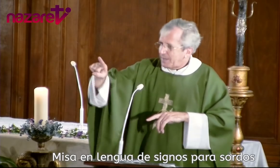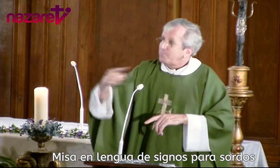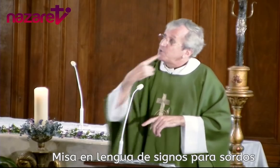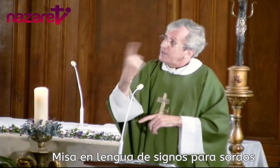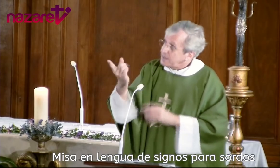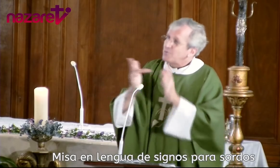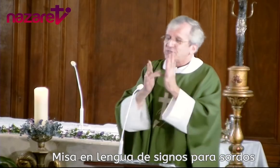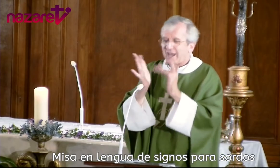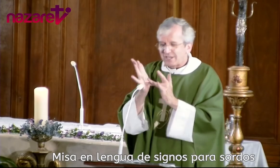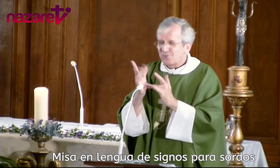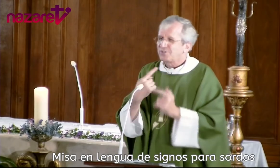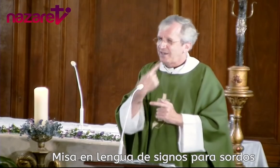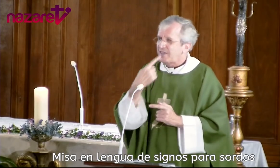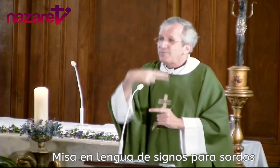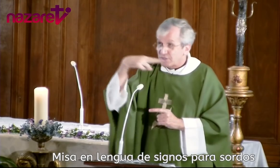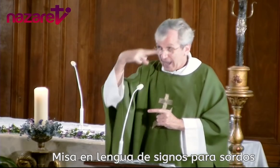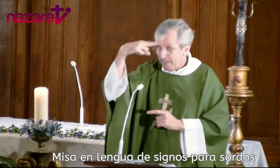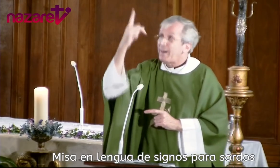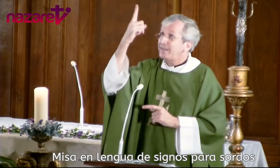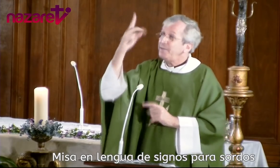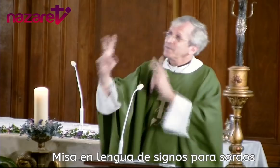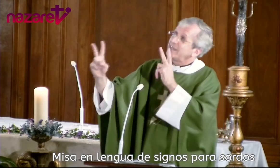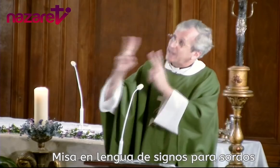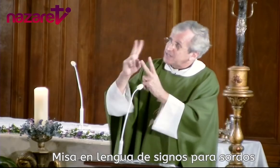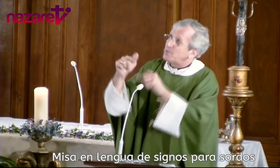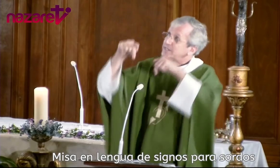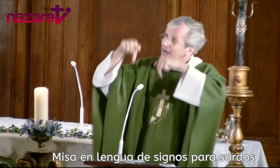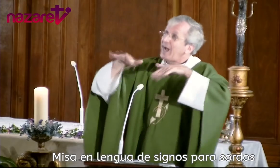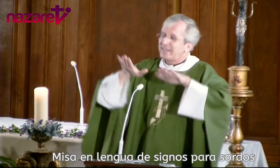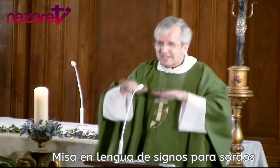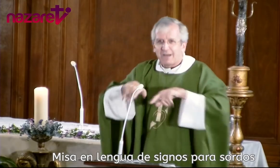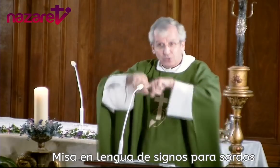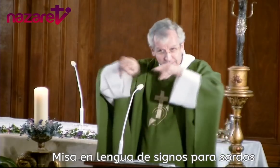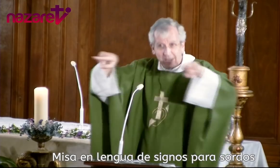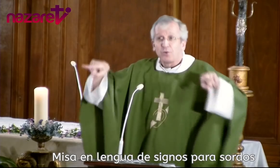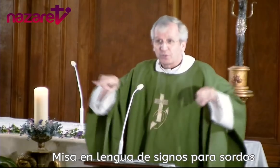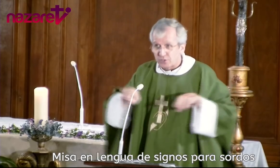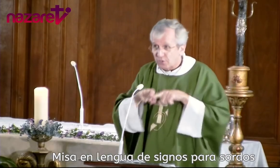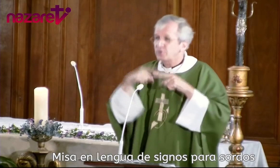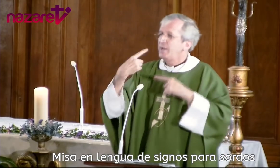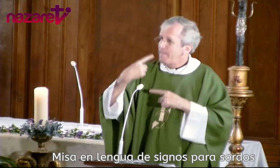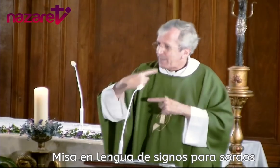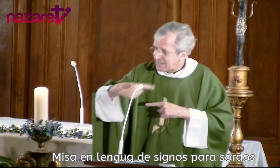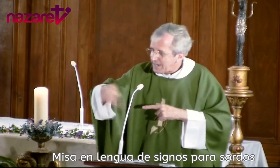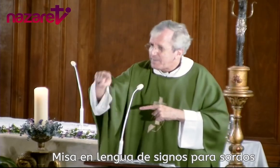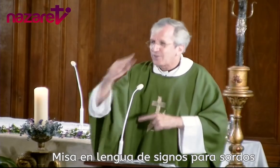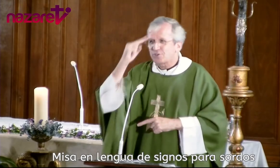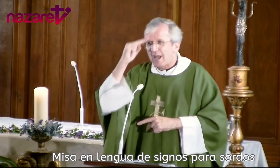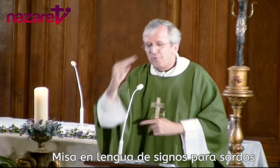Pues le decimos a Jesús, le decimos al Padre esa respuesta. Aquí estamos cada uno de nosotros para ser enviados a cumplir